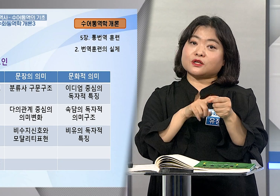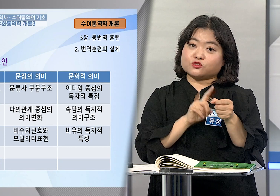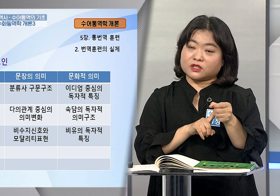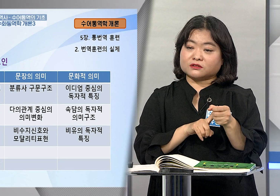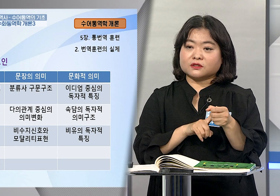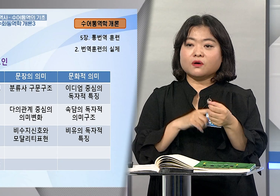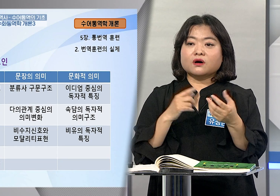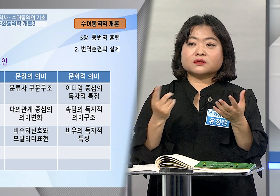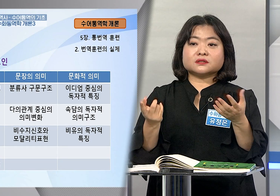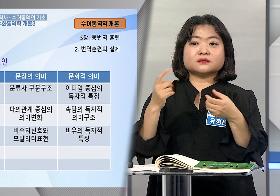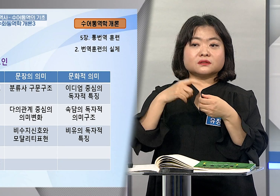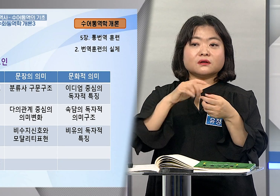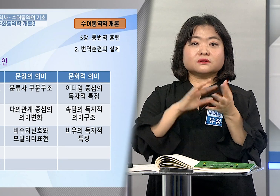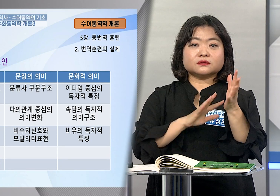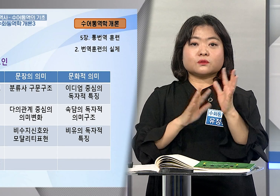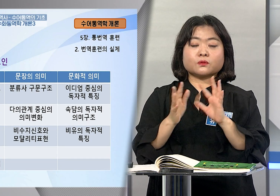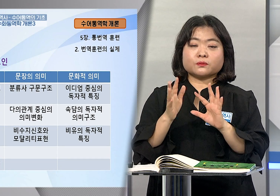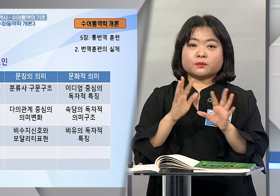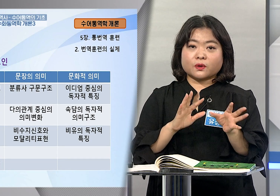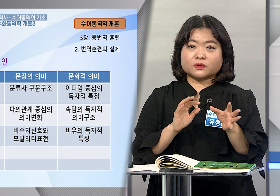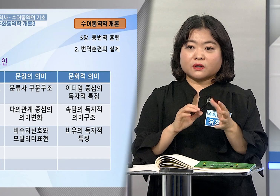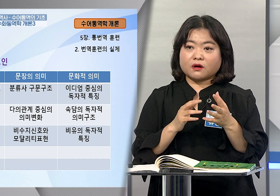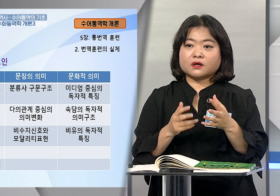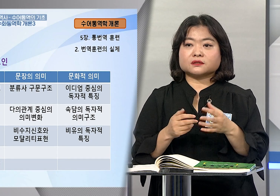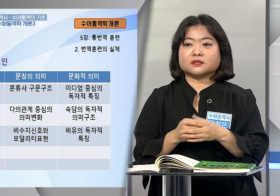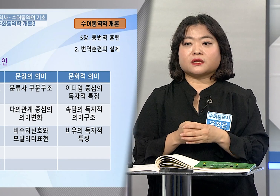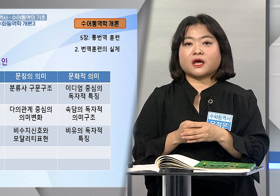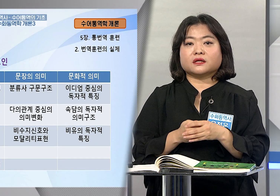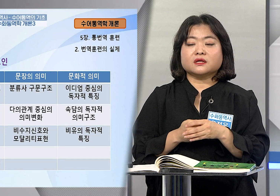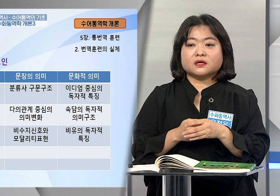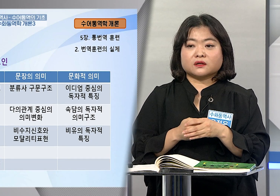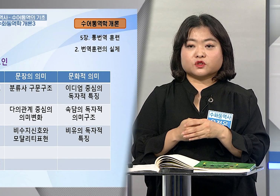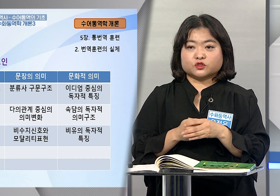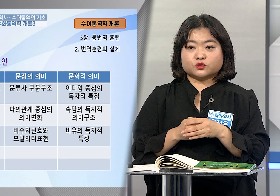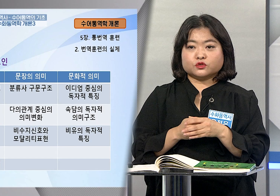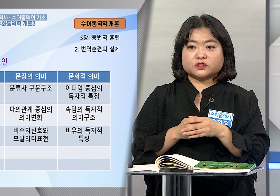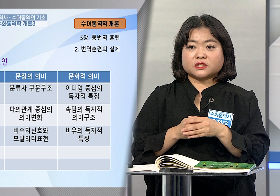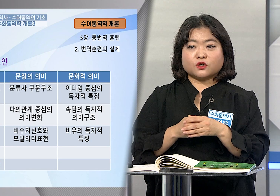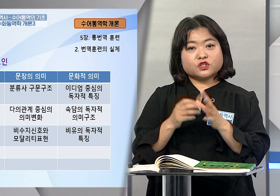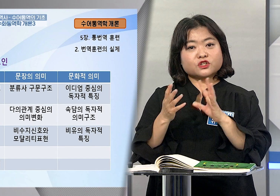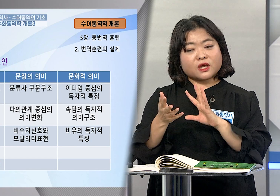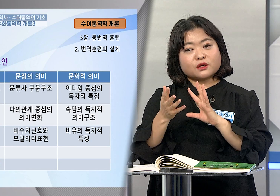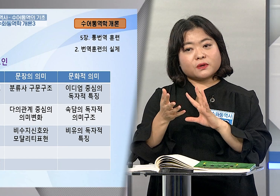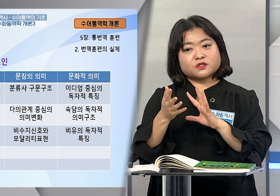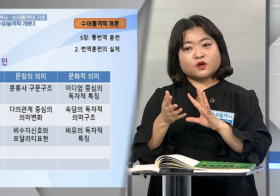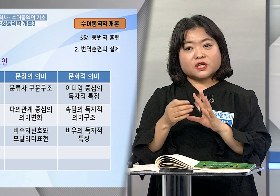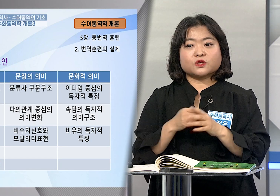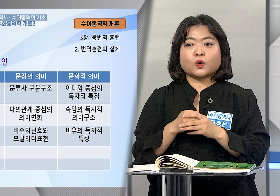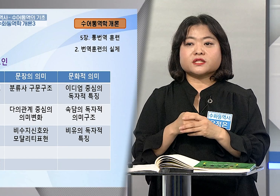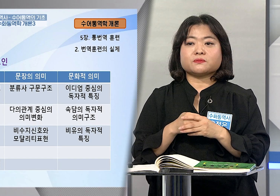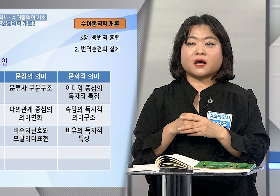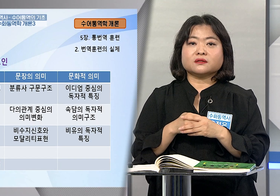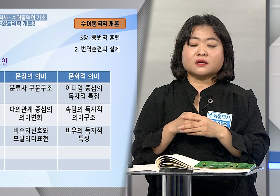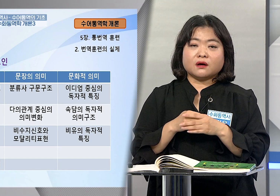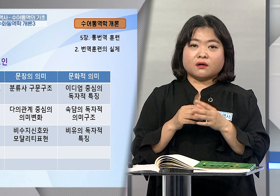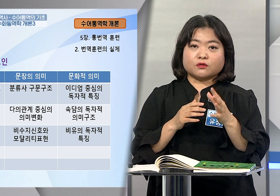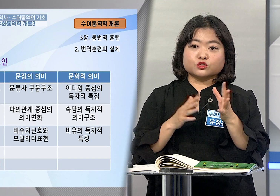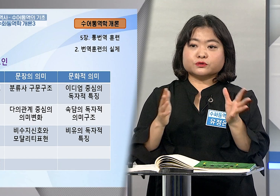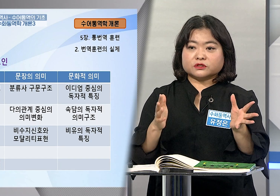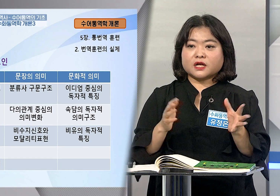수도 있거든요. 어쨌든 그런 것들에 대한 것들도 사실 어휘적 개념에서이기도 하지만 구분을 할